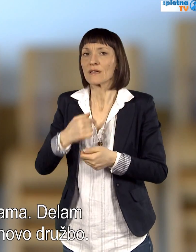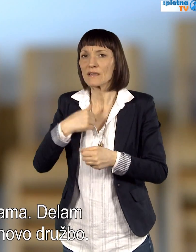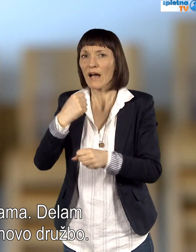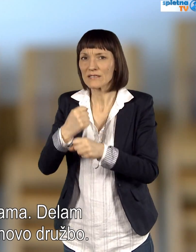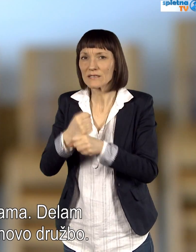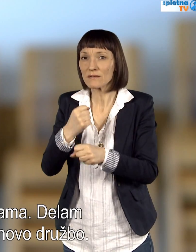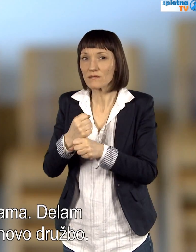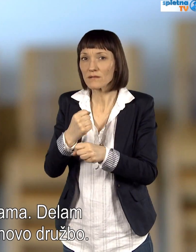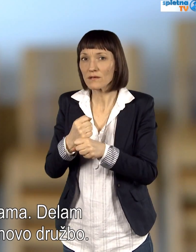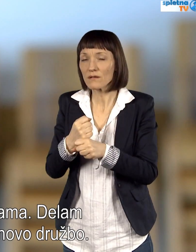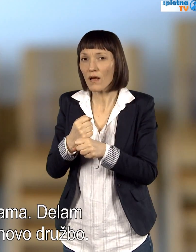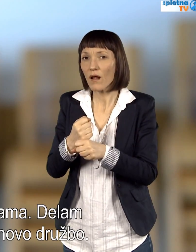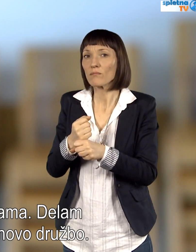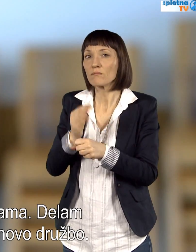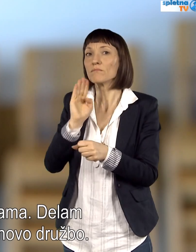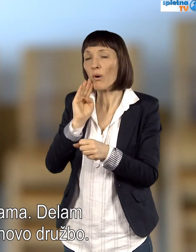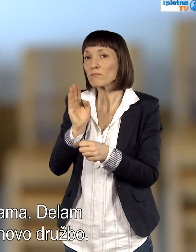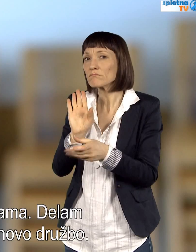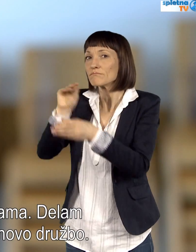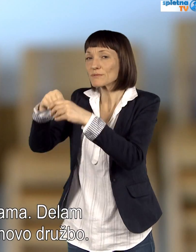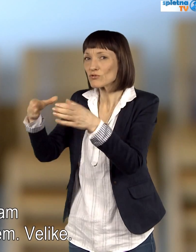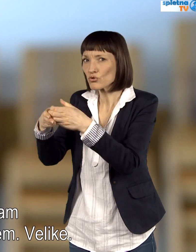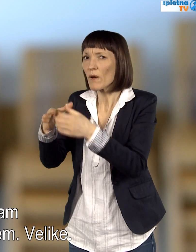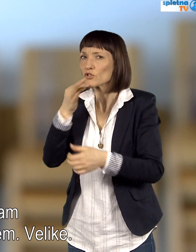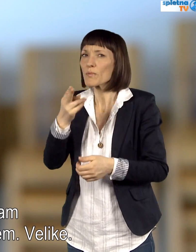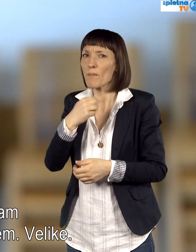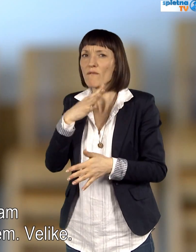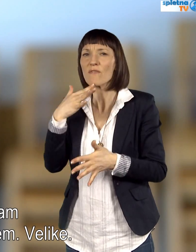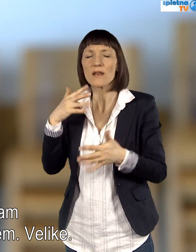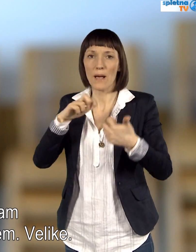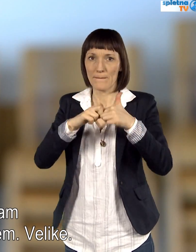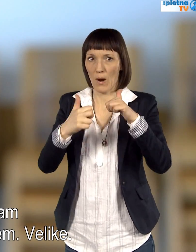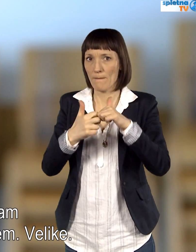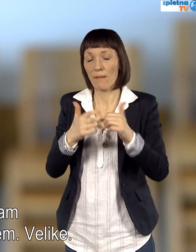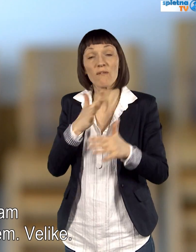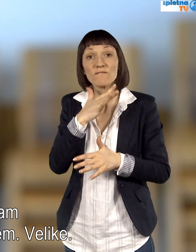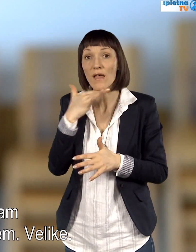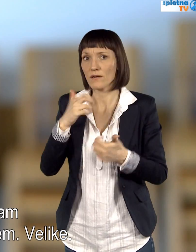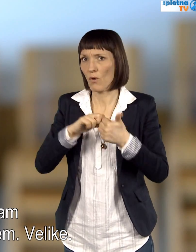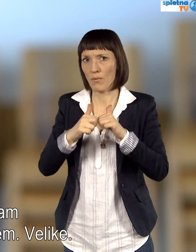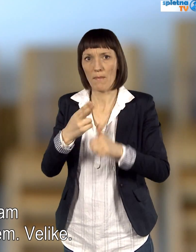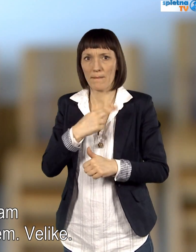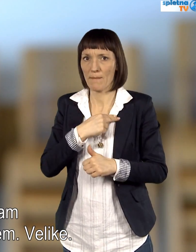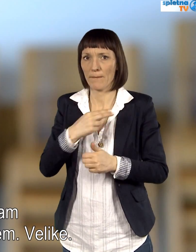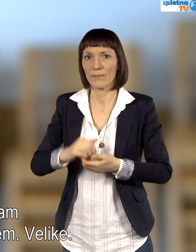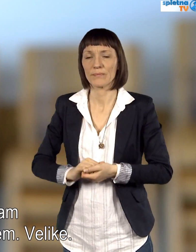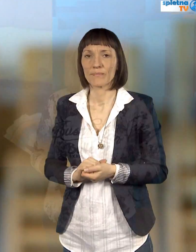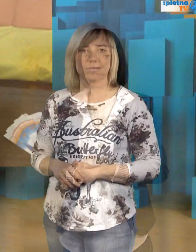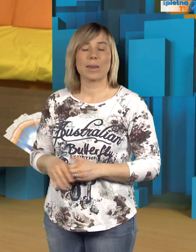Tako da delam na tem, da si neko družbo dobim, ne, čeprav imam velike težave pri tem, ne. Velike.